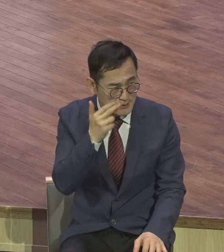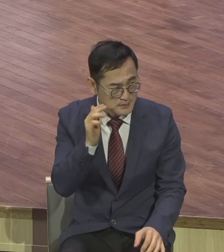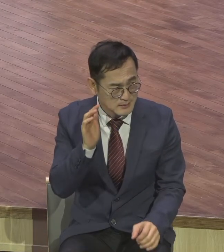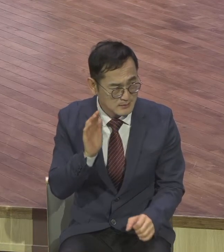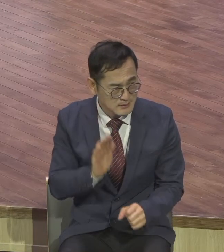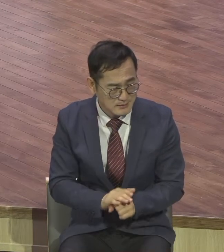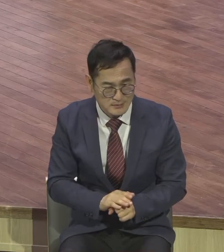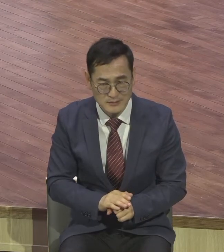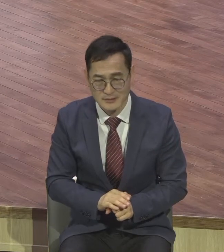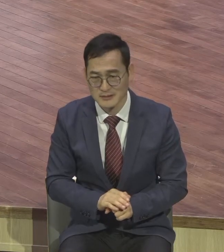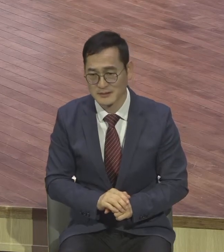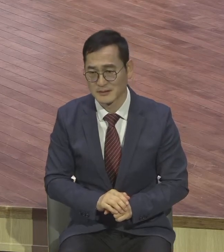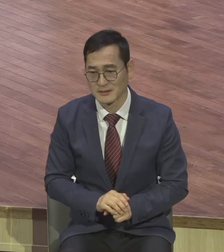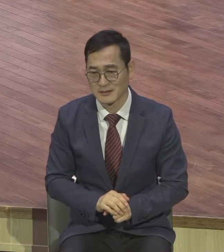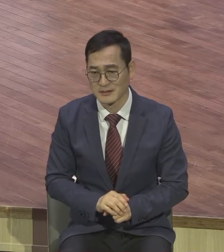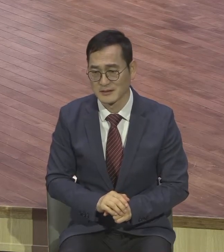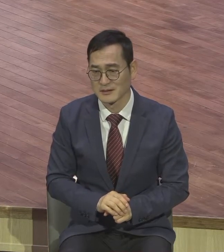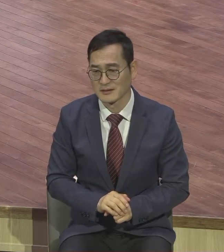멀쩡해가지고